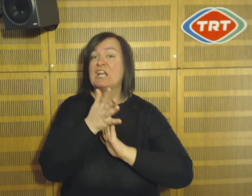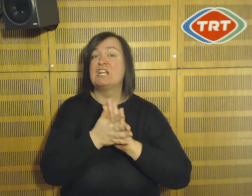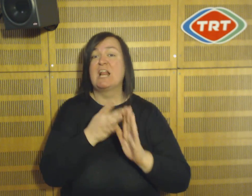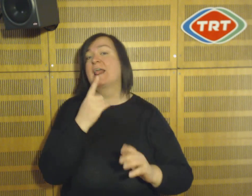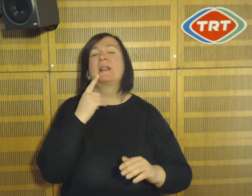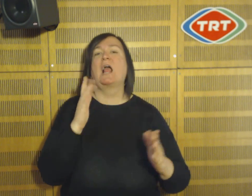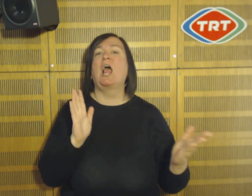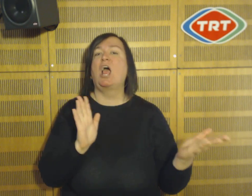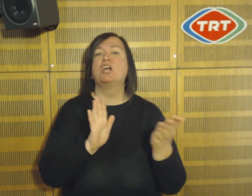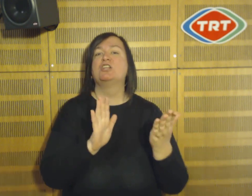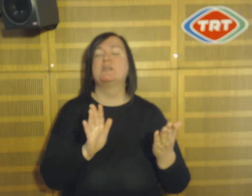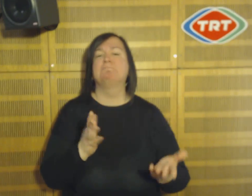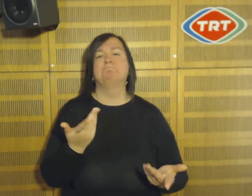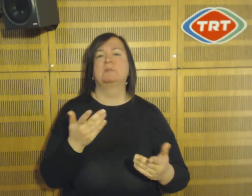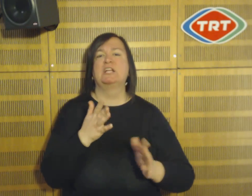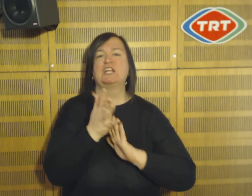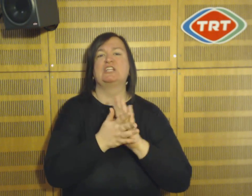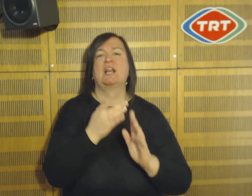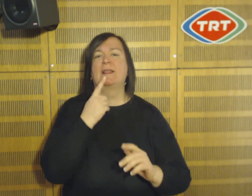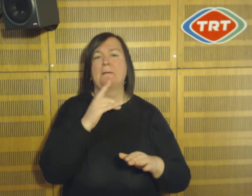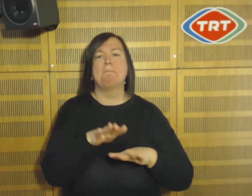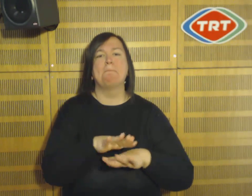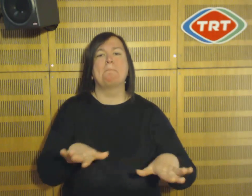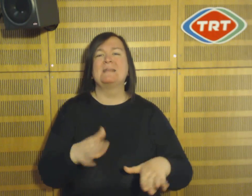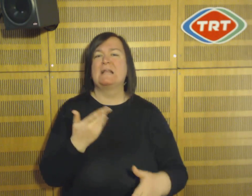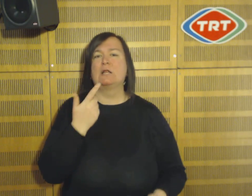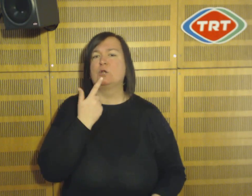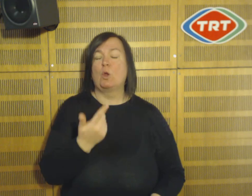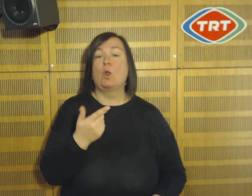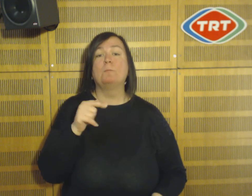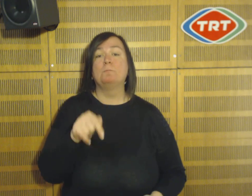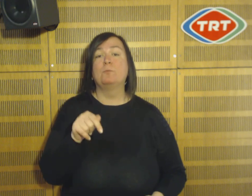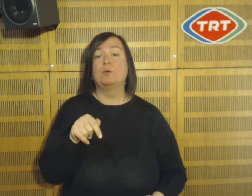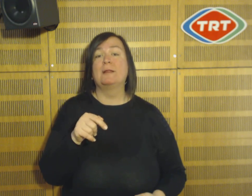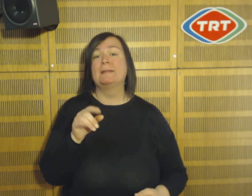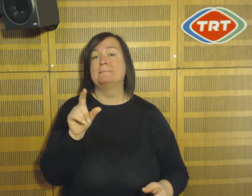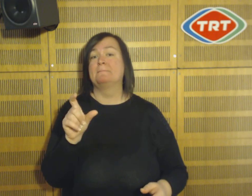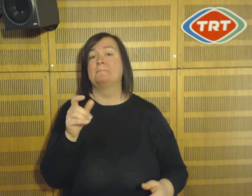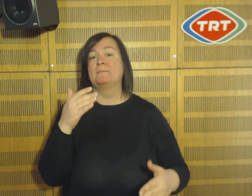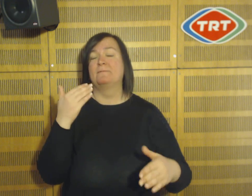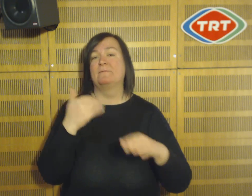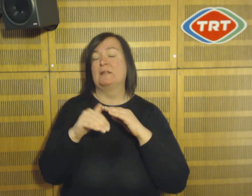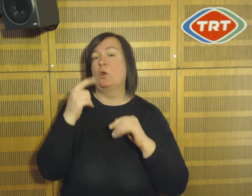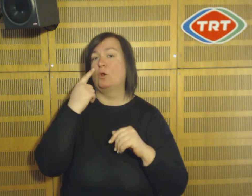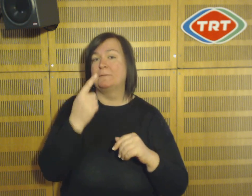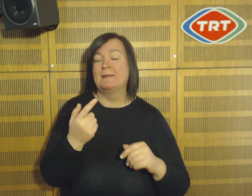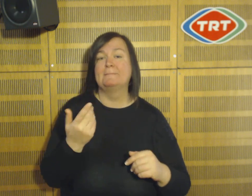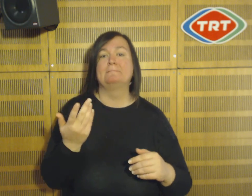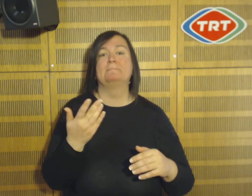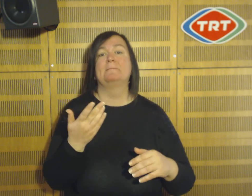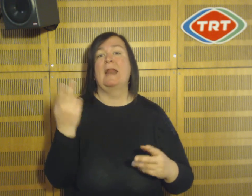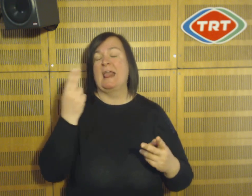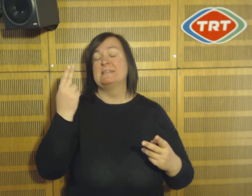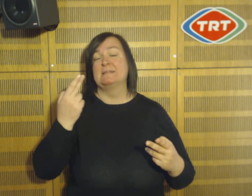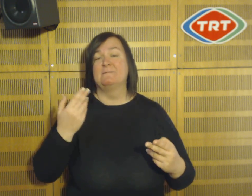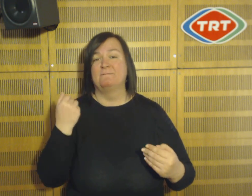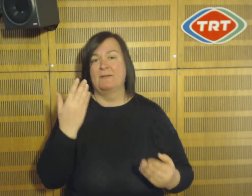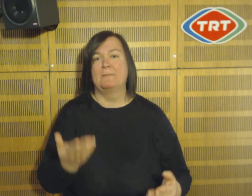karşılığı işaretlerinde mas Sözcü nasıl üretiyorsa bunun resim halinde verilmek verilmekte y bu